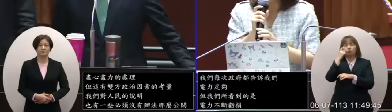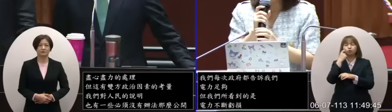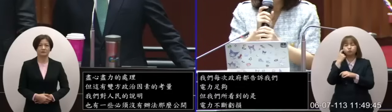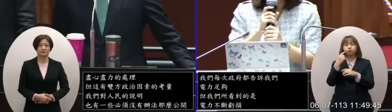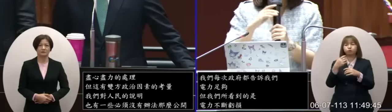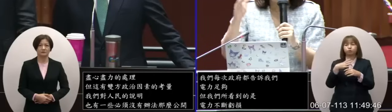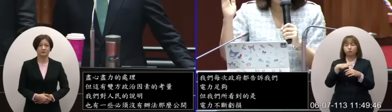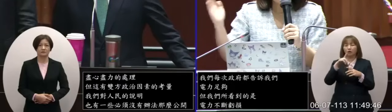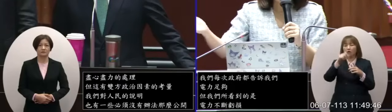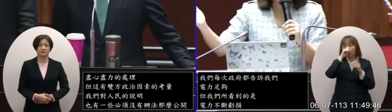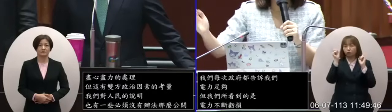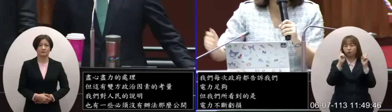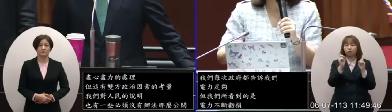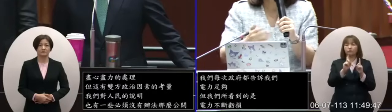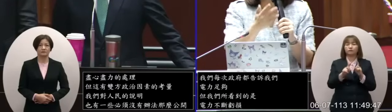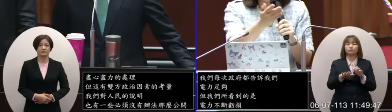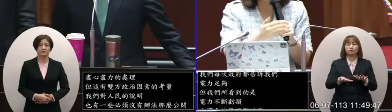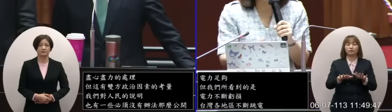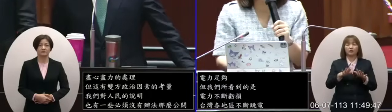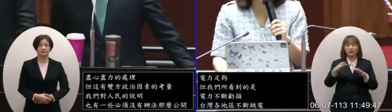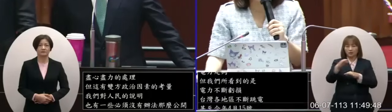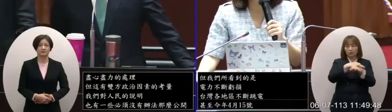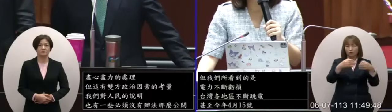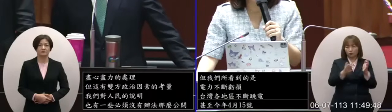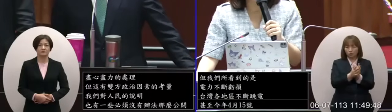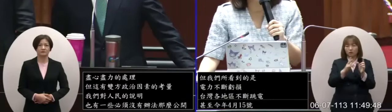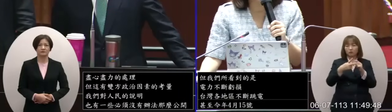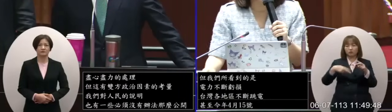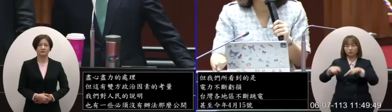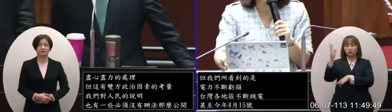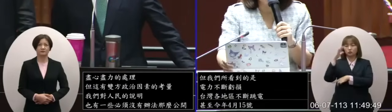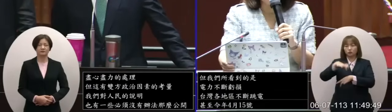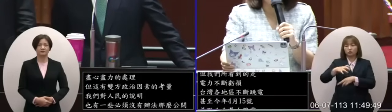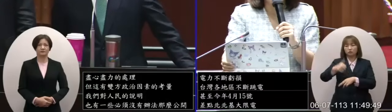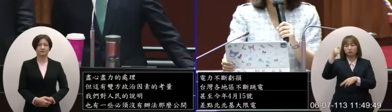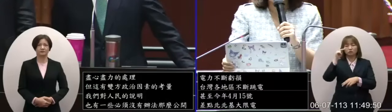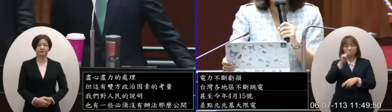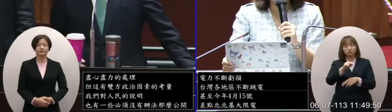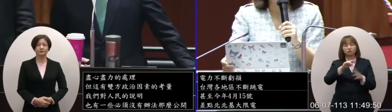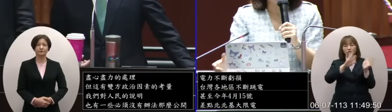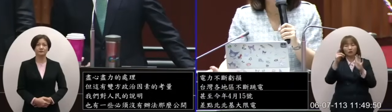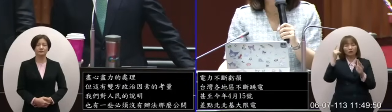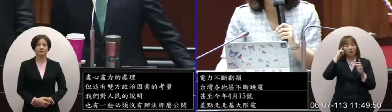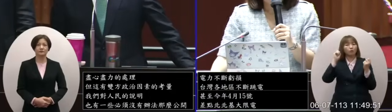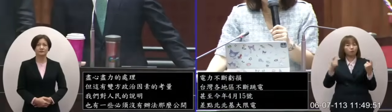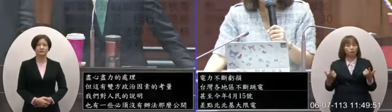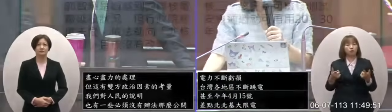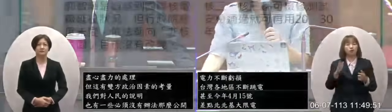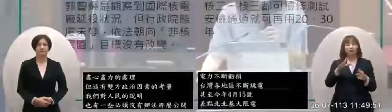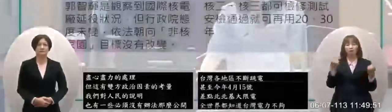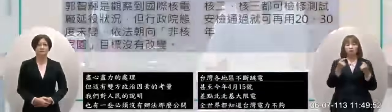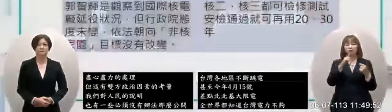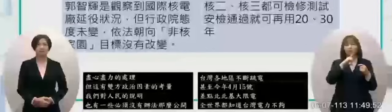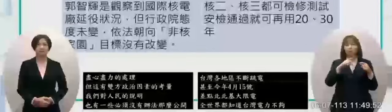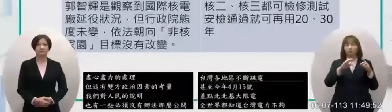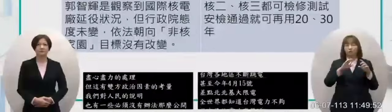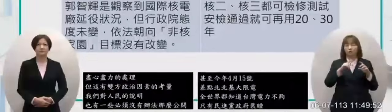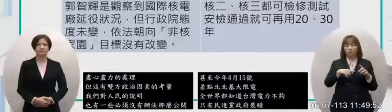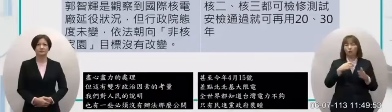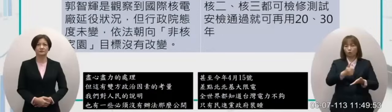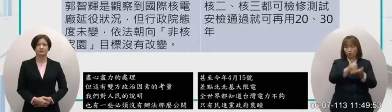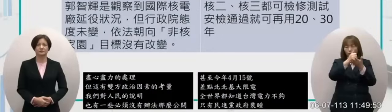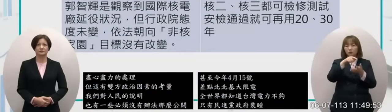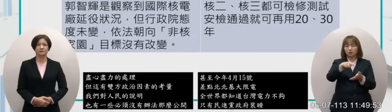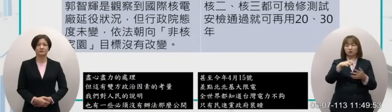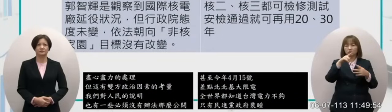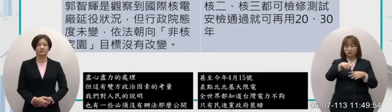在更有趣了哈，我们来看看经济部长跟行政院长的看法竟然不同。我们的郭部长，我其实我很尊